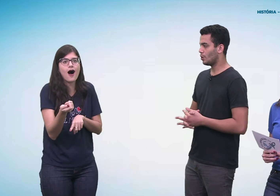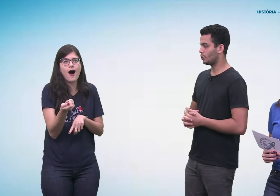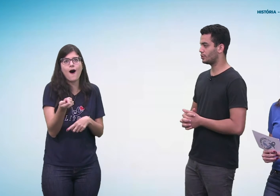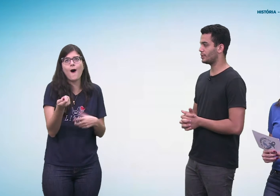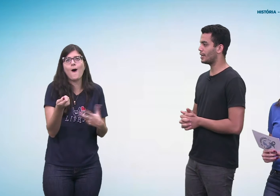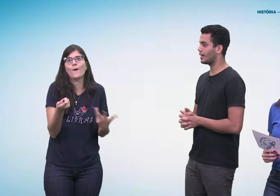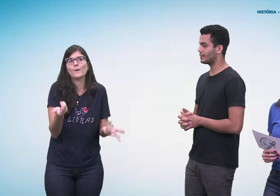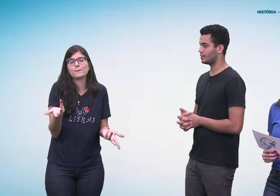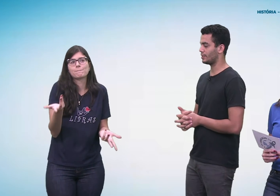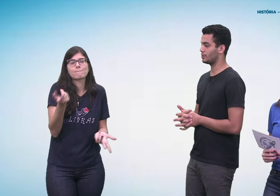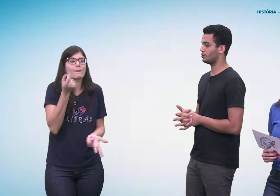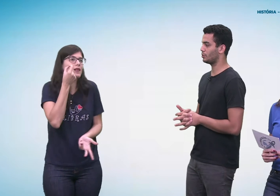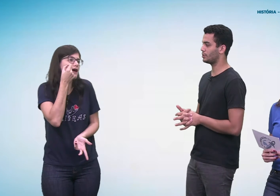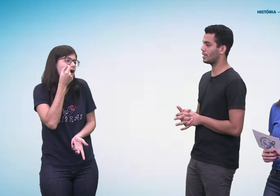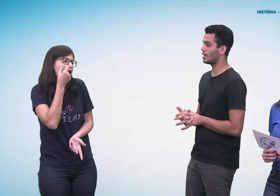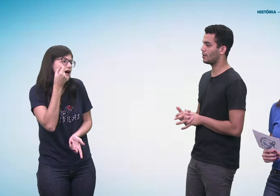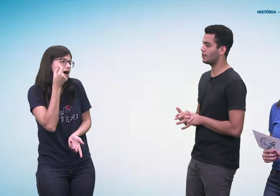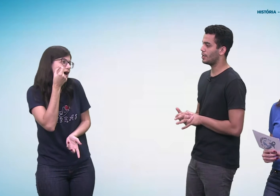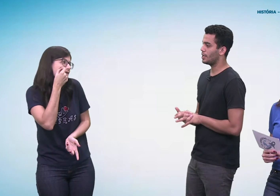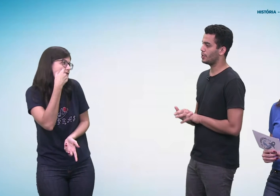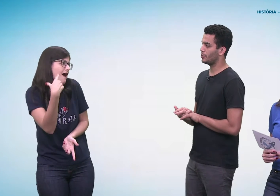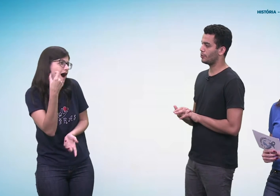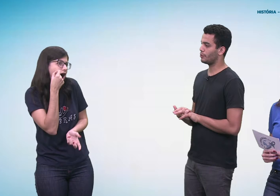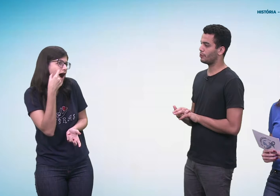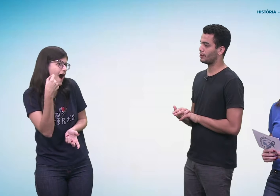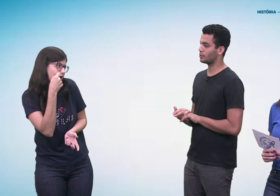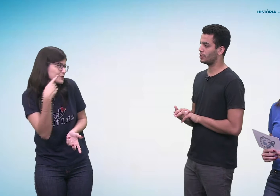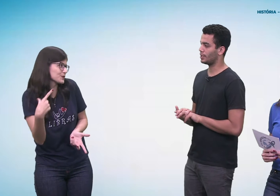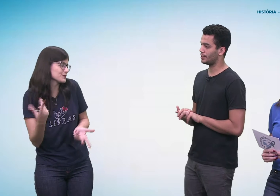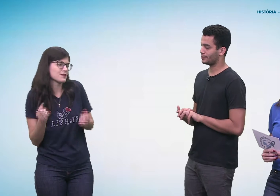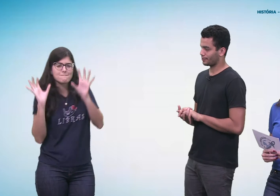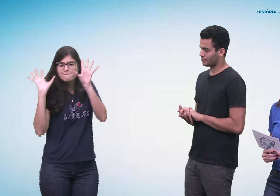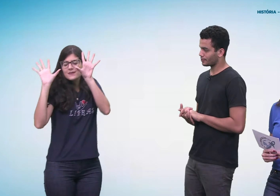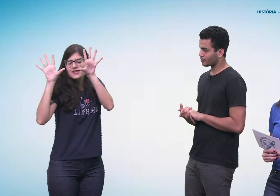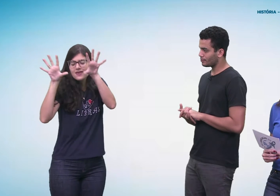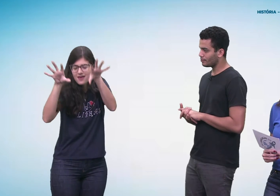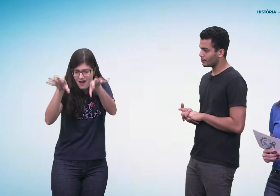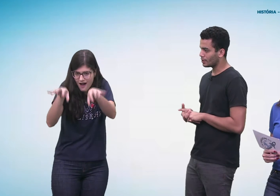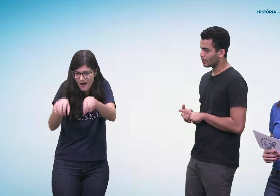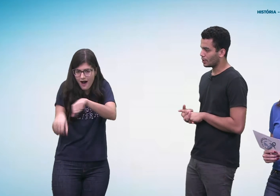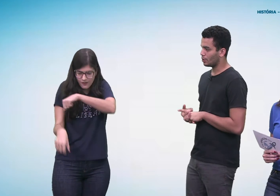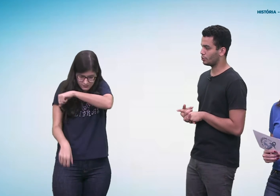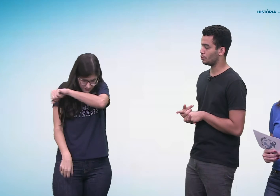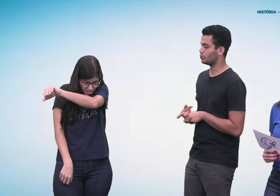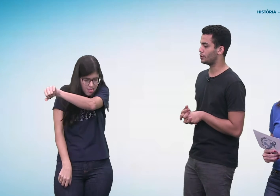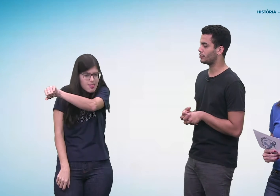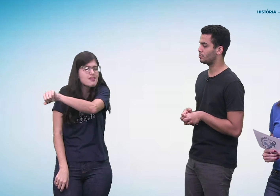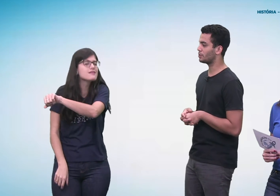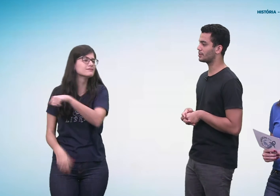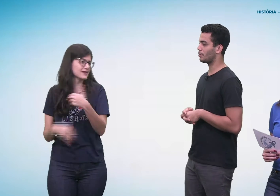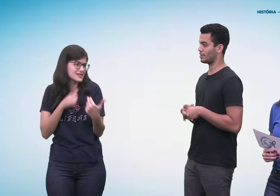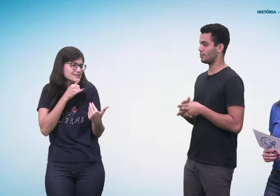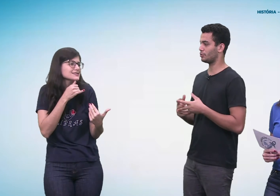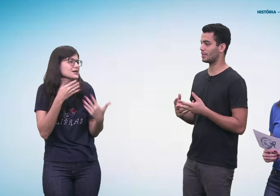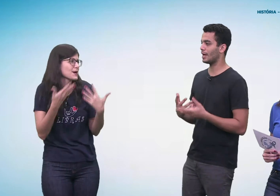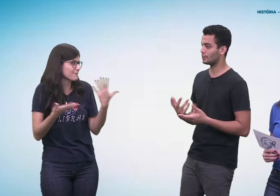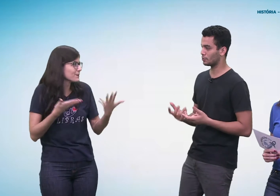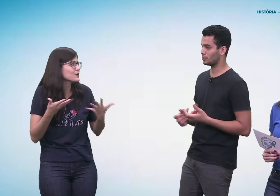Os sinais, às vezes não tem um sinal, eu faço o quê? Eu tenho um jeito de mostrar, por exemplo, os gatos.